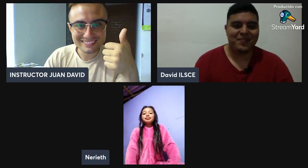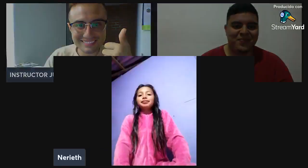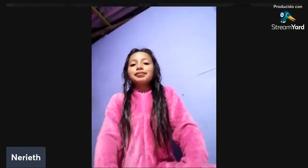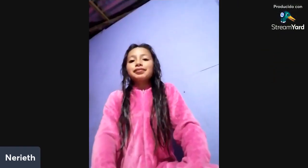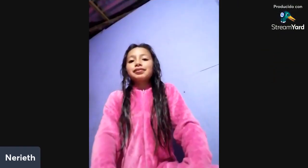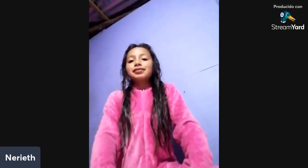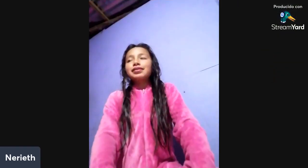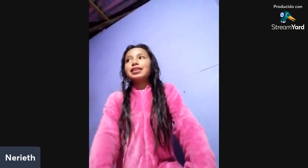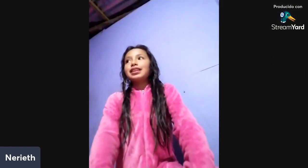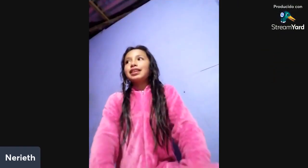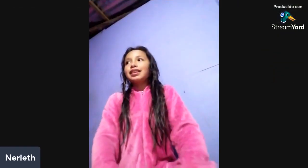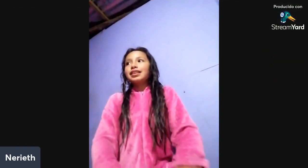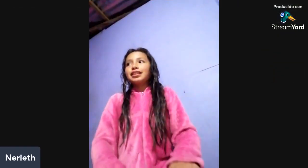dale. Suavecito.